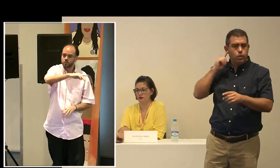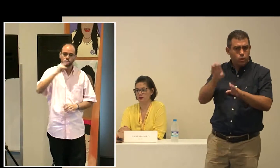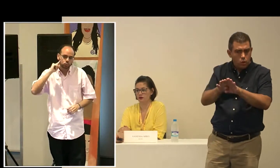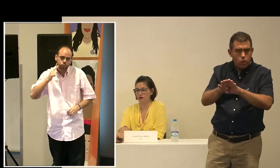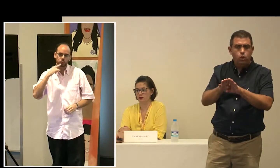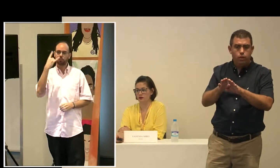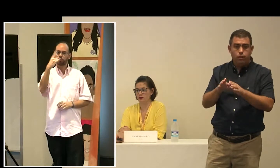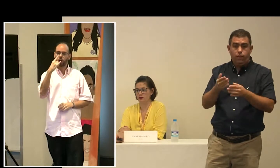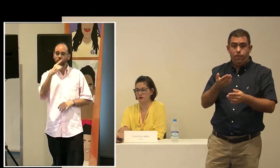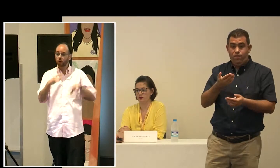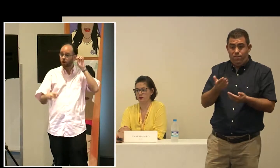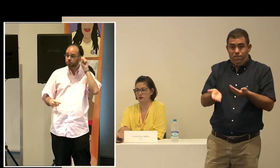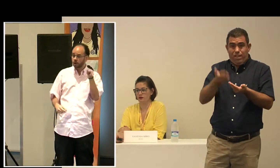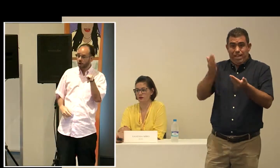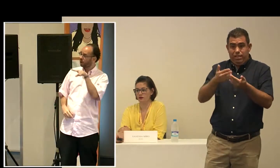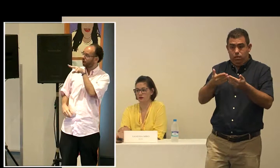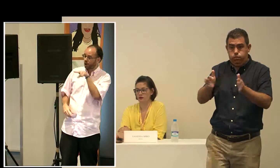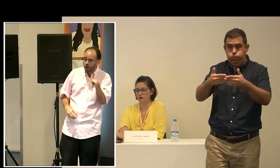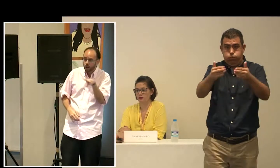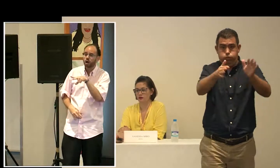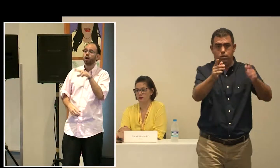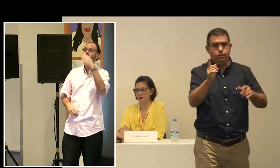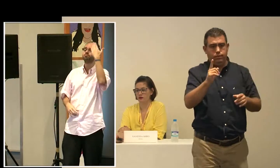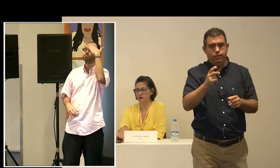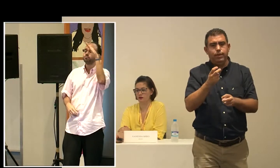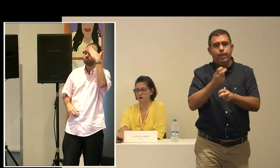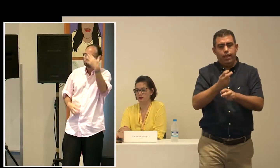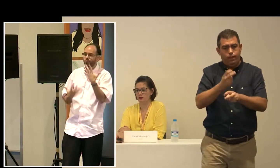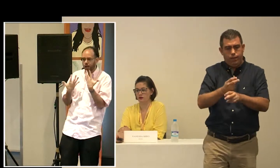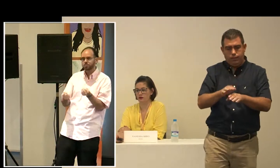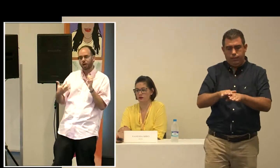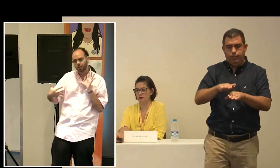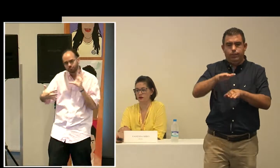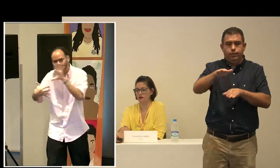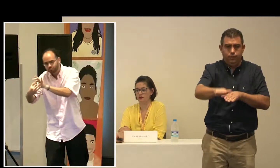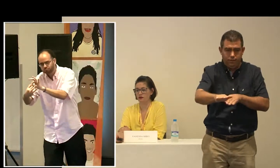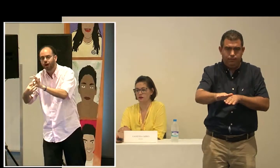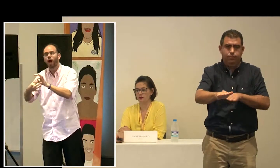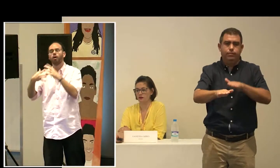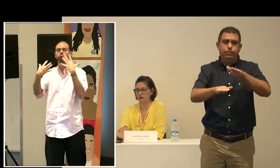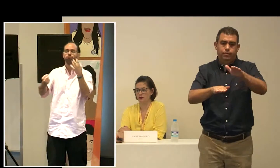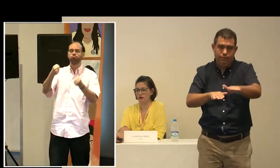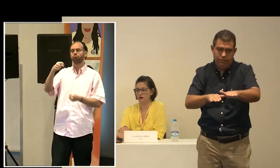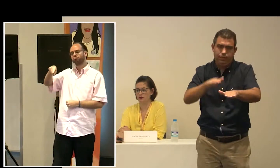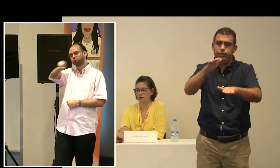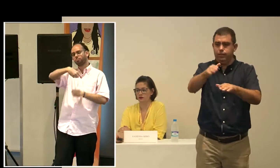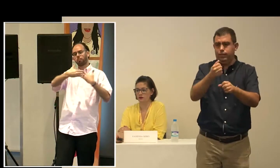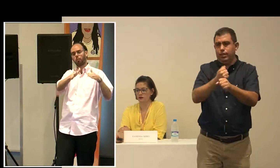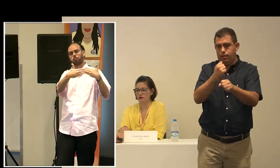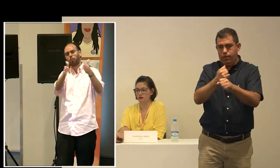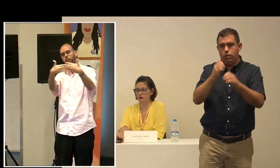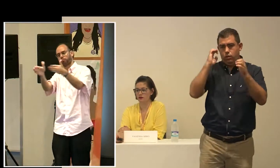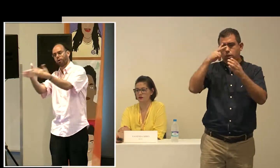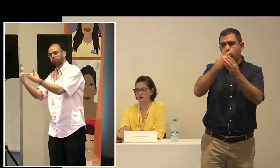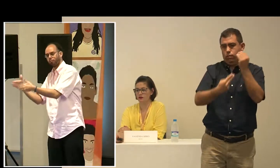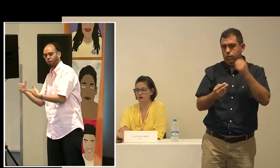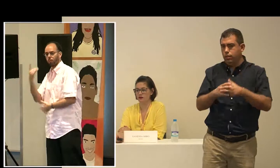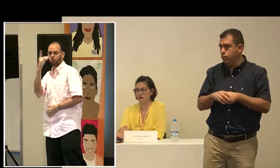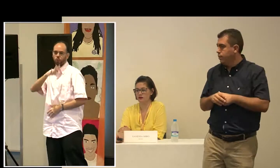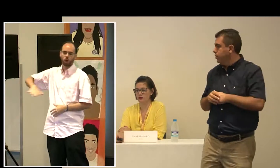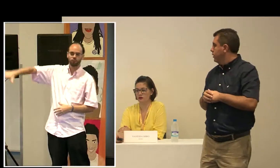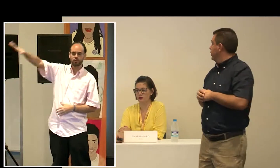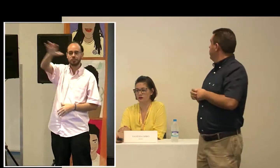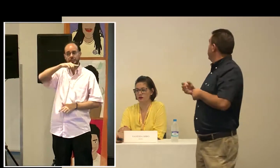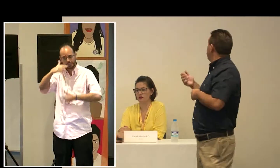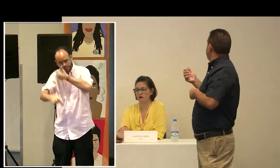Os Estados Unidos, eles não desprezam, os sul-americanos não nos desprezam, eles nos ajudam. Por isso nós aceitamos essa aliança, para que